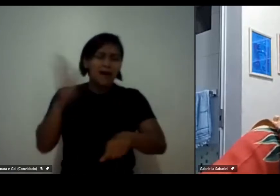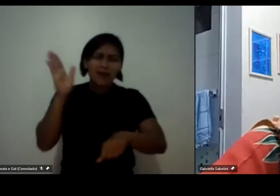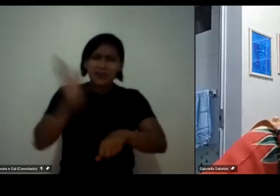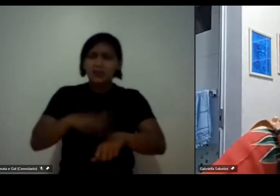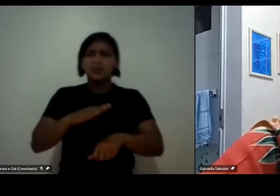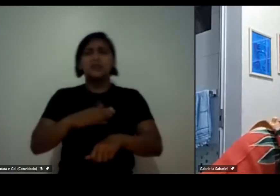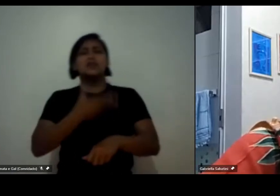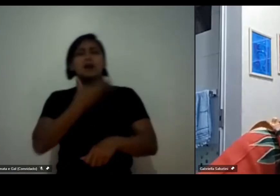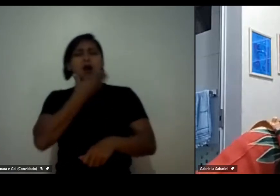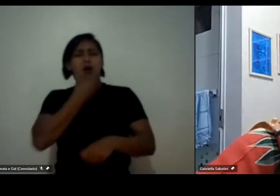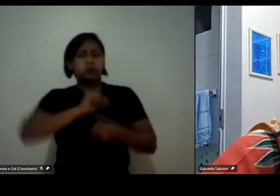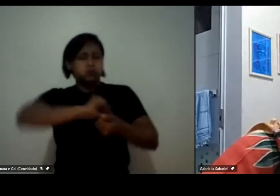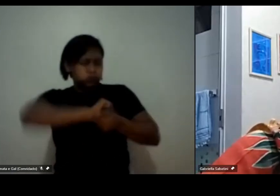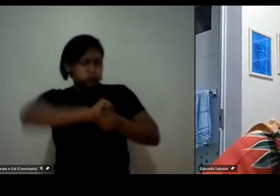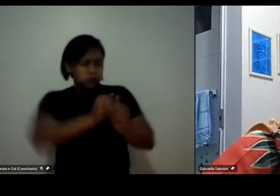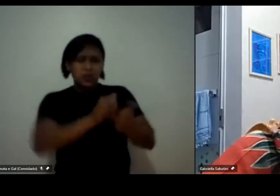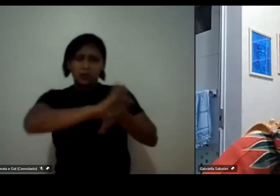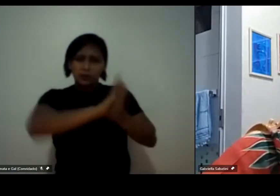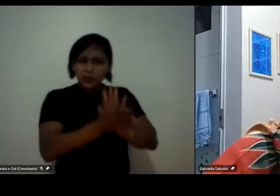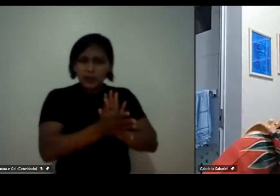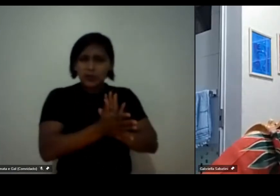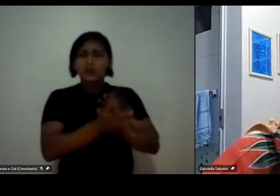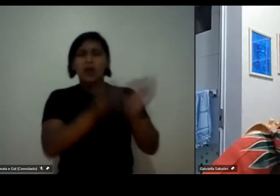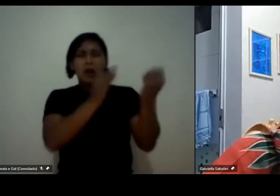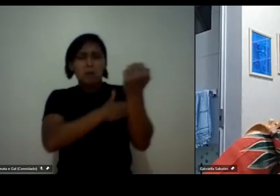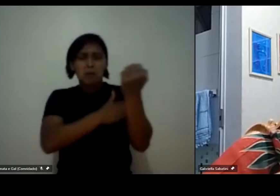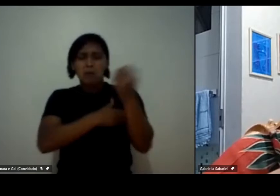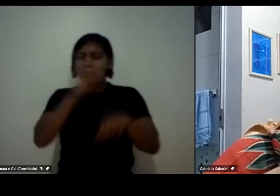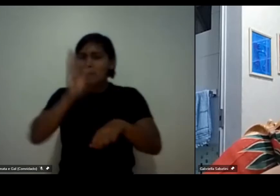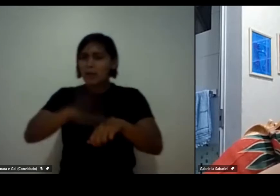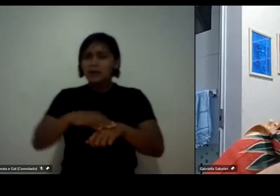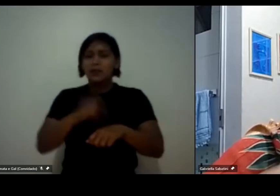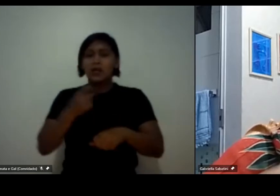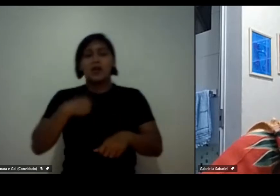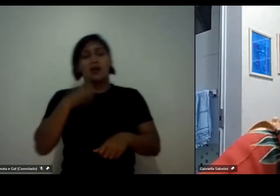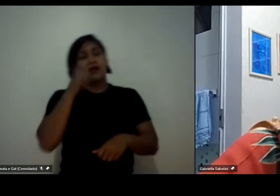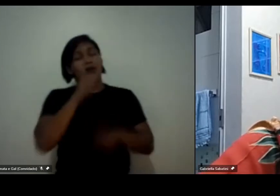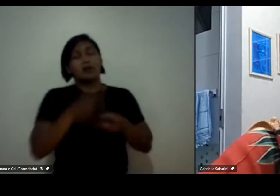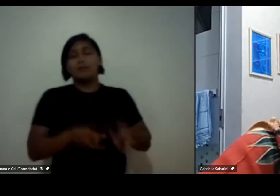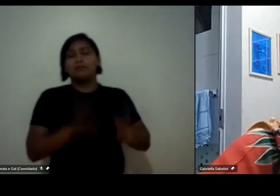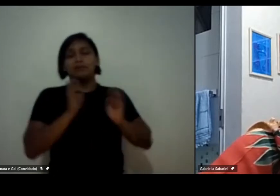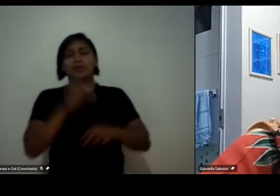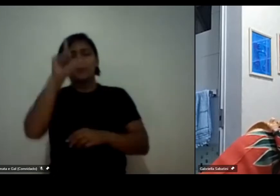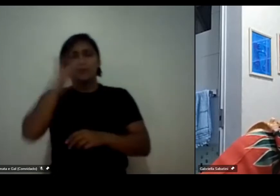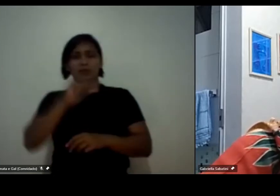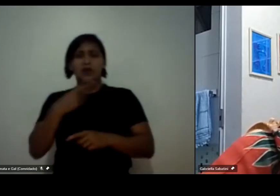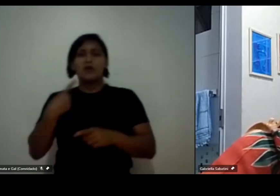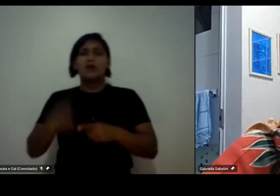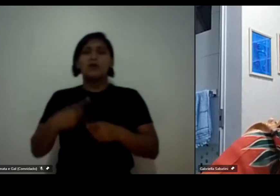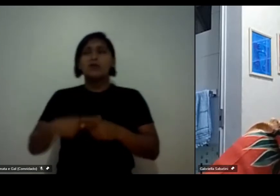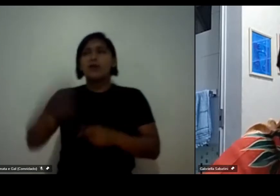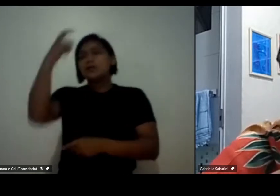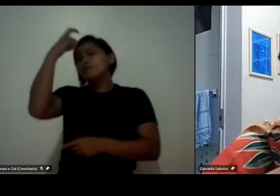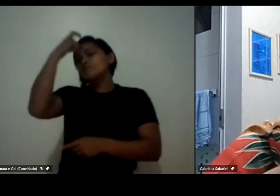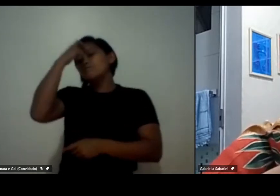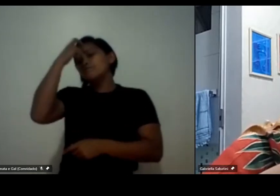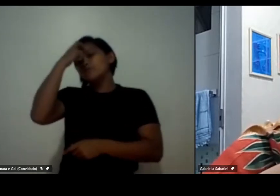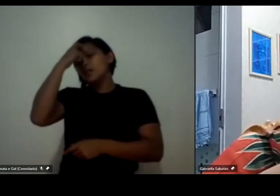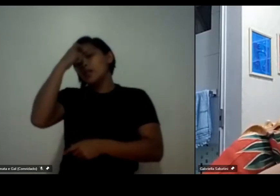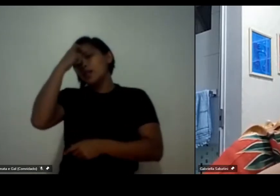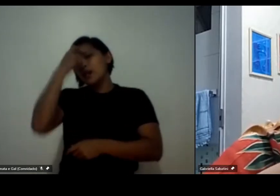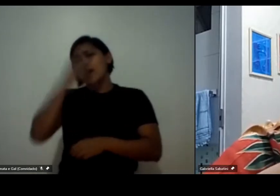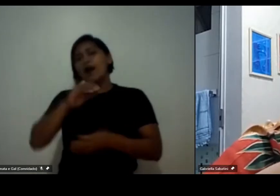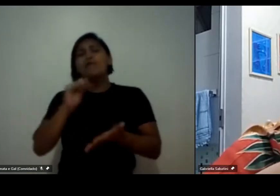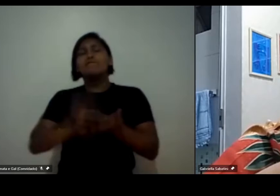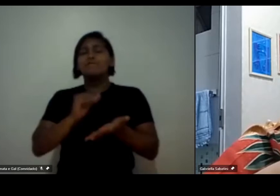mais do que o racismo, e o que a gente menos percebe que existe, por falta de conscientização, falta de